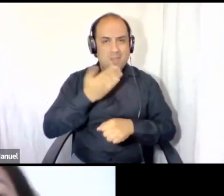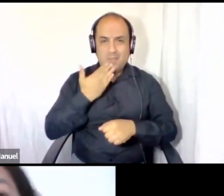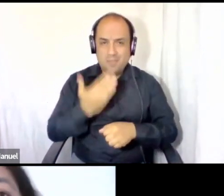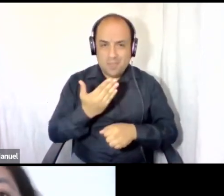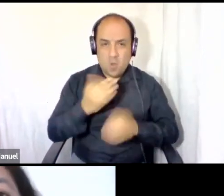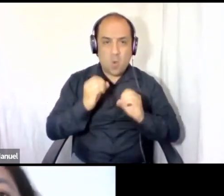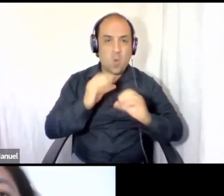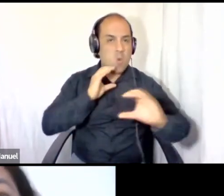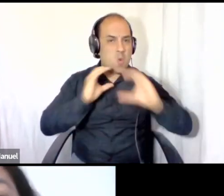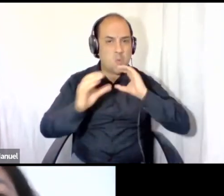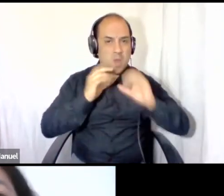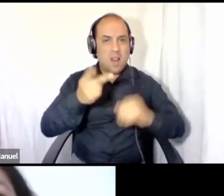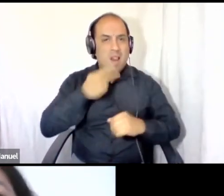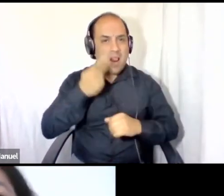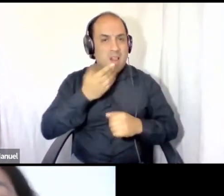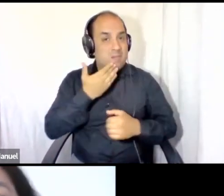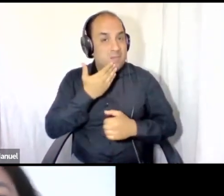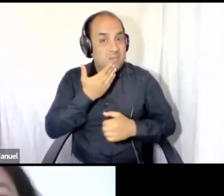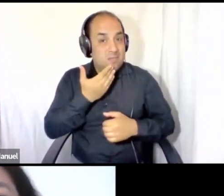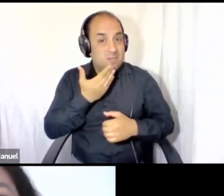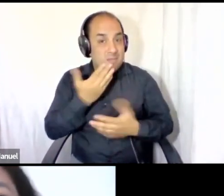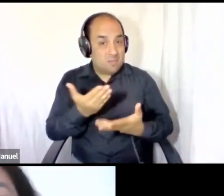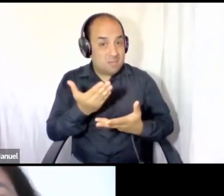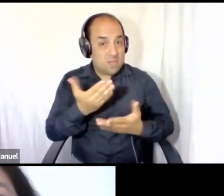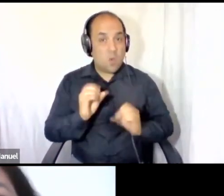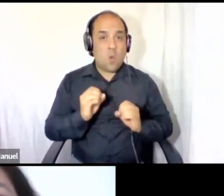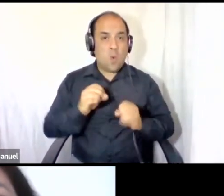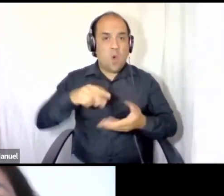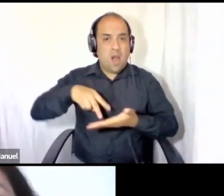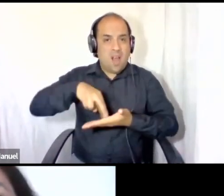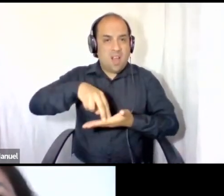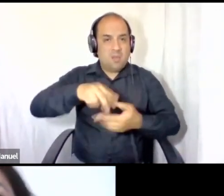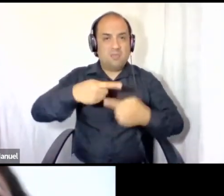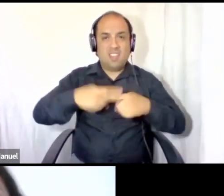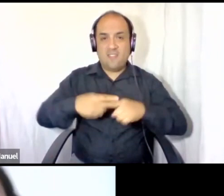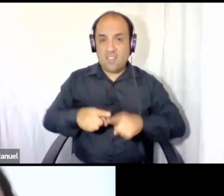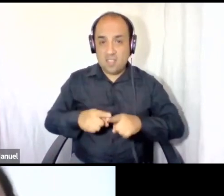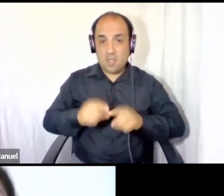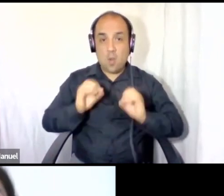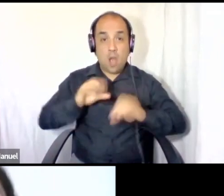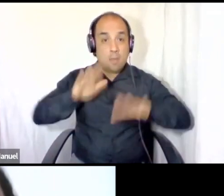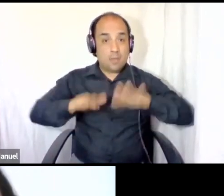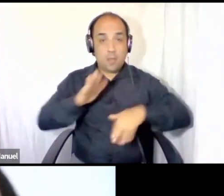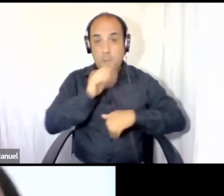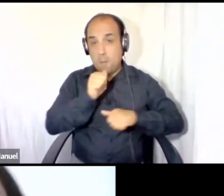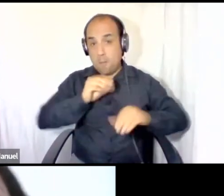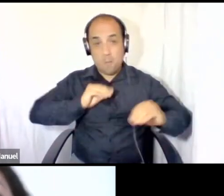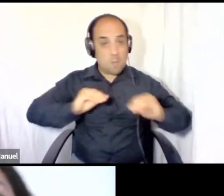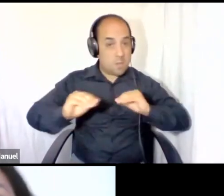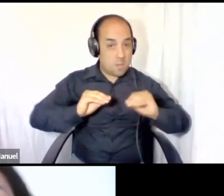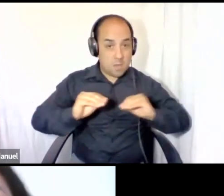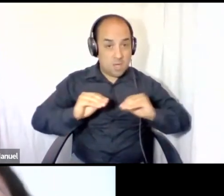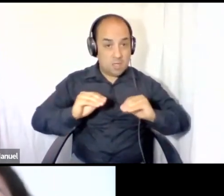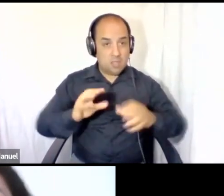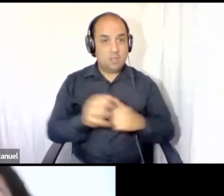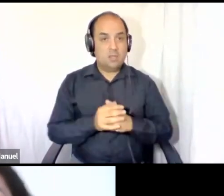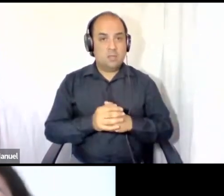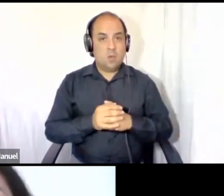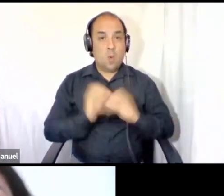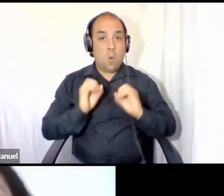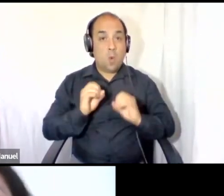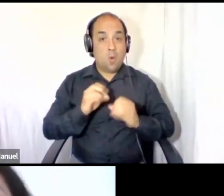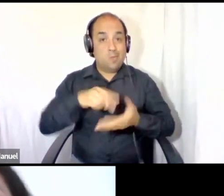comunicamos de manera oral? ¿Por qué caminamos diferente? Porque a veces ni nos podemos mover ni estar parado,